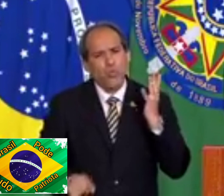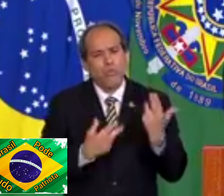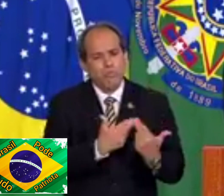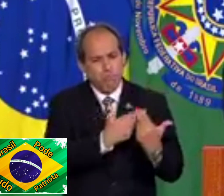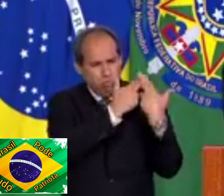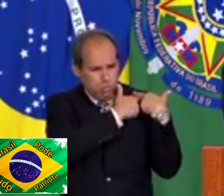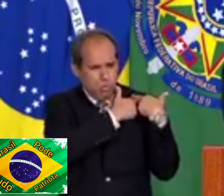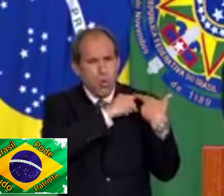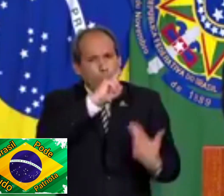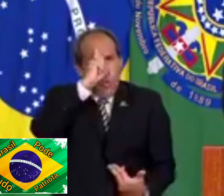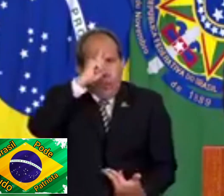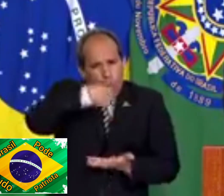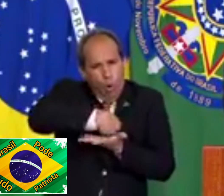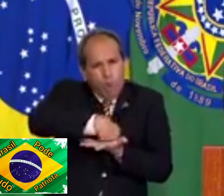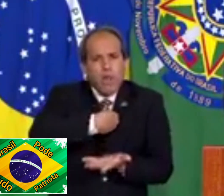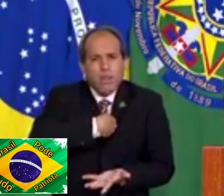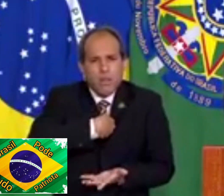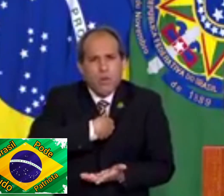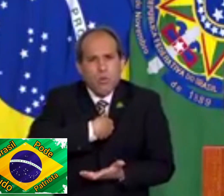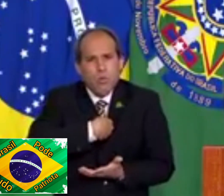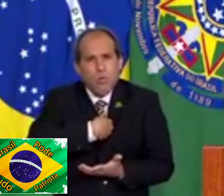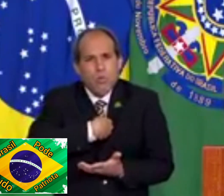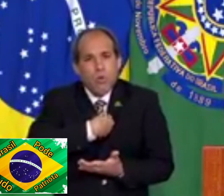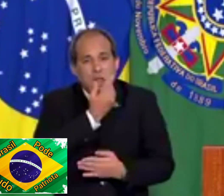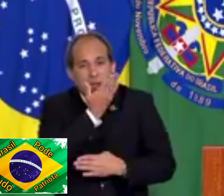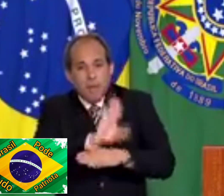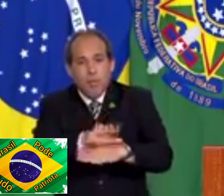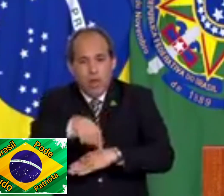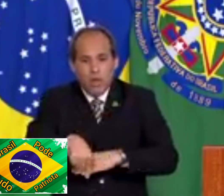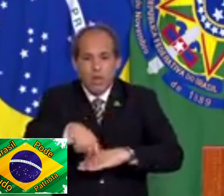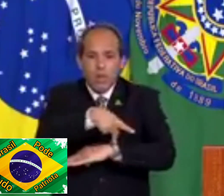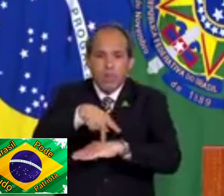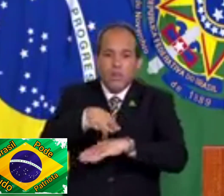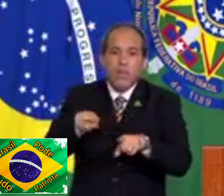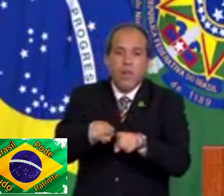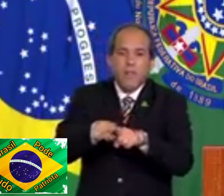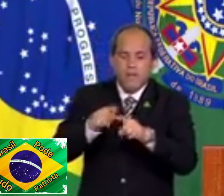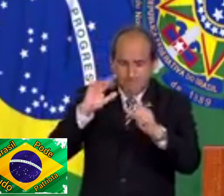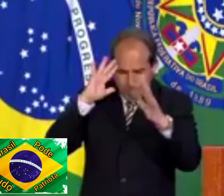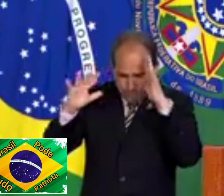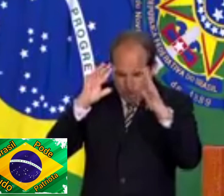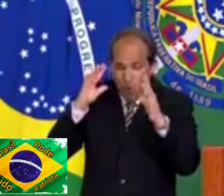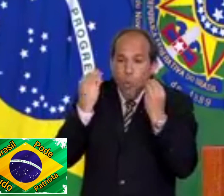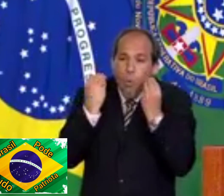diários que tenho para com a nação, eu tenho que pensar nessas pessoas